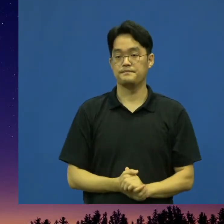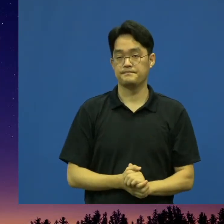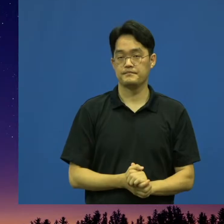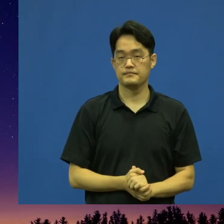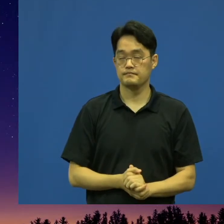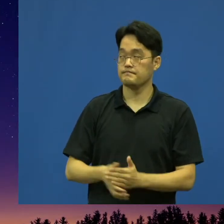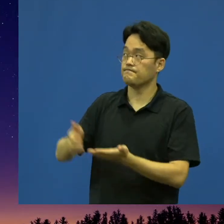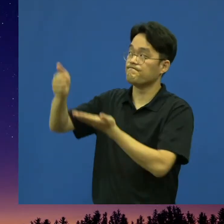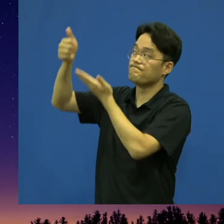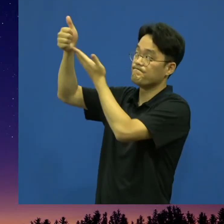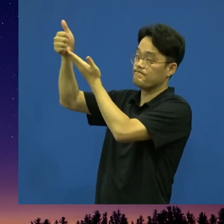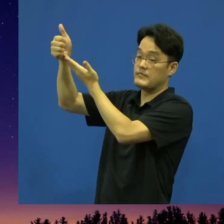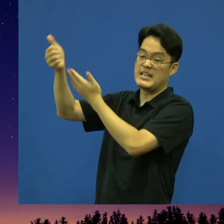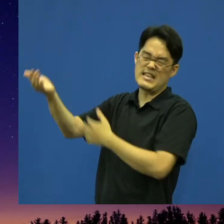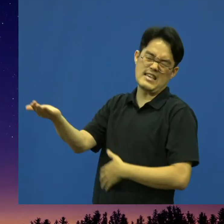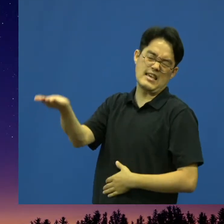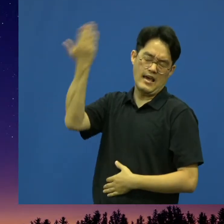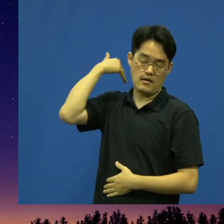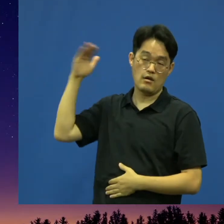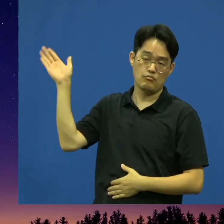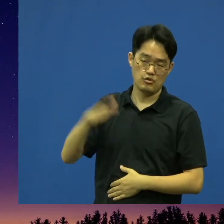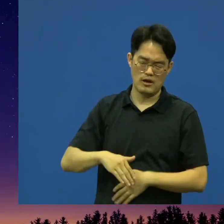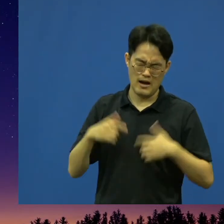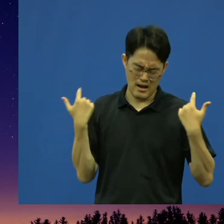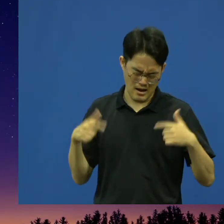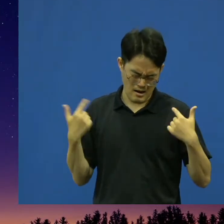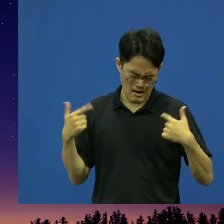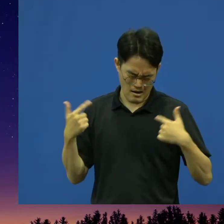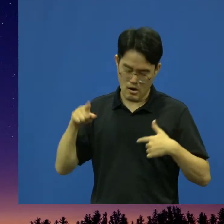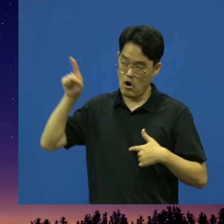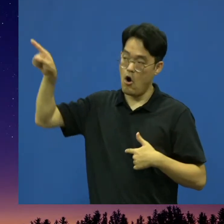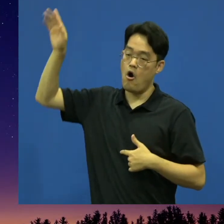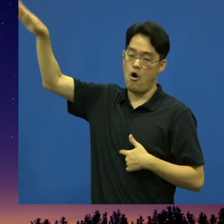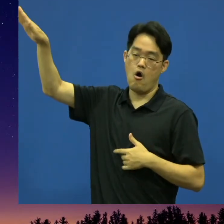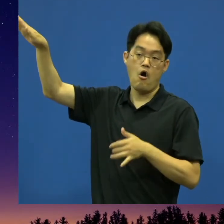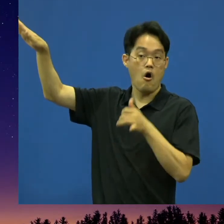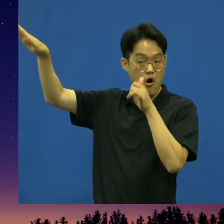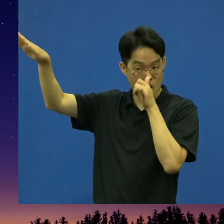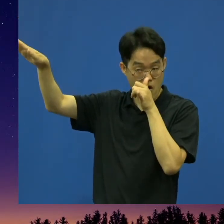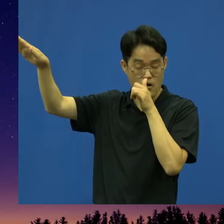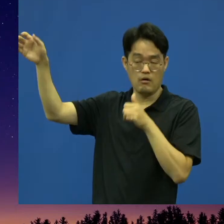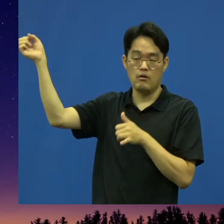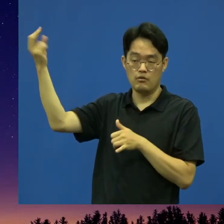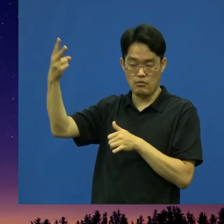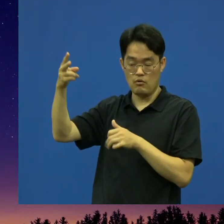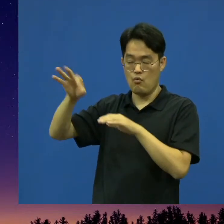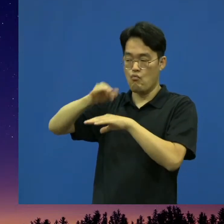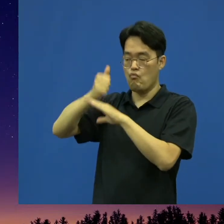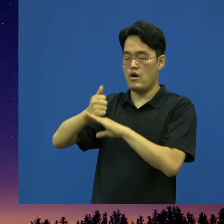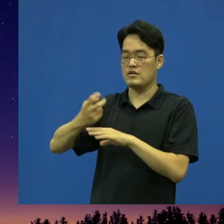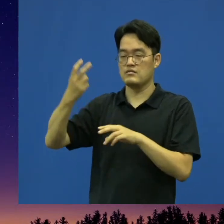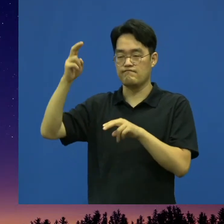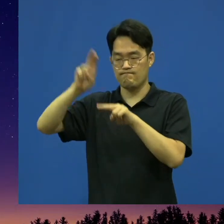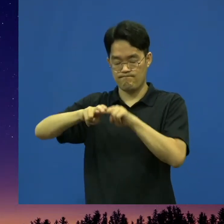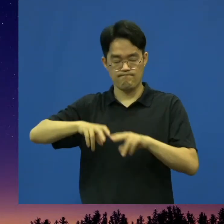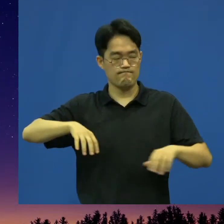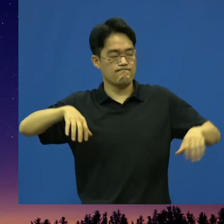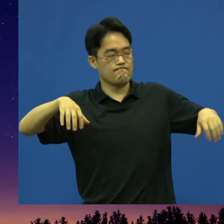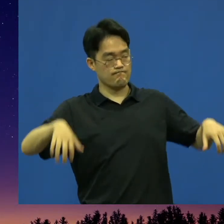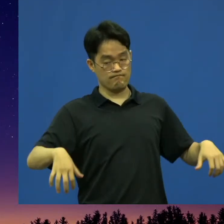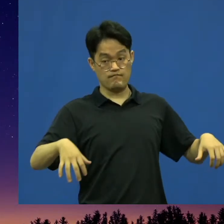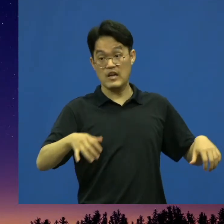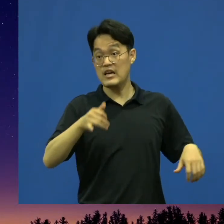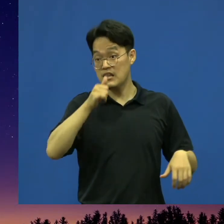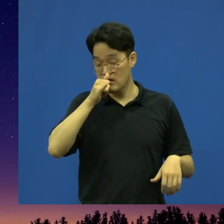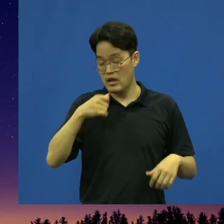그분이 옛적부터 항상 계시니가 그 왕좌에 좌정하고 있는데 어떤 분이라고 소개합니까?